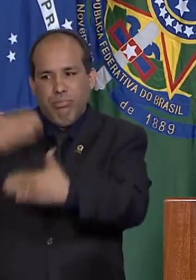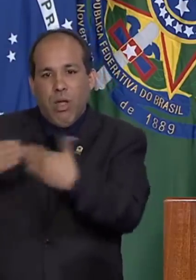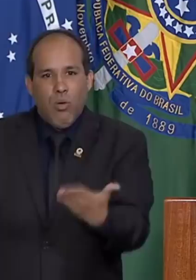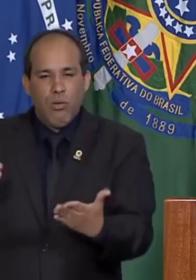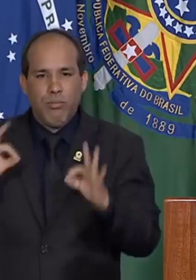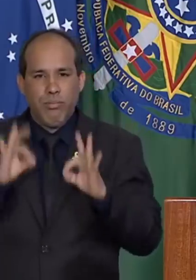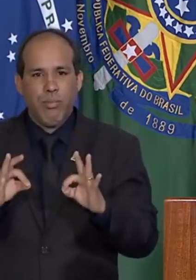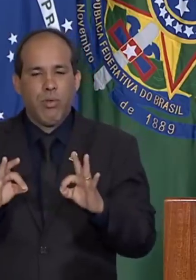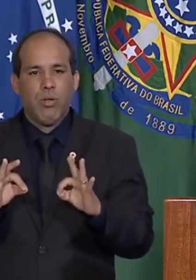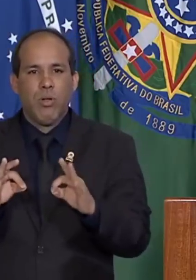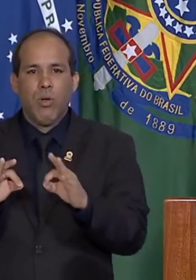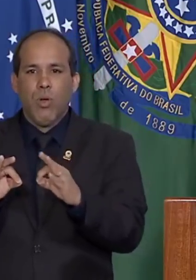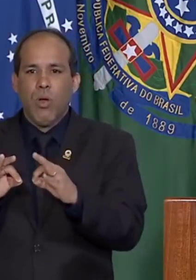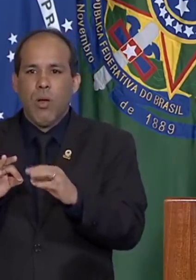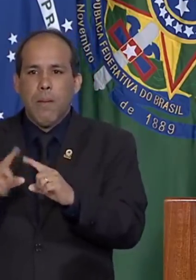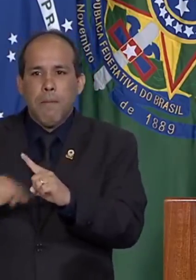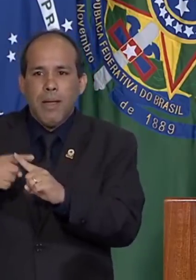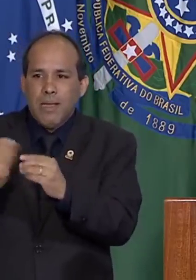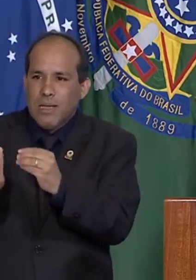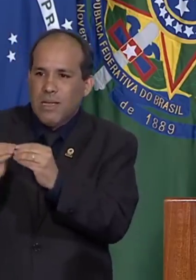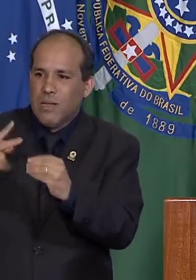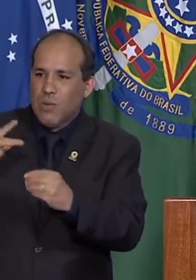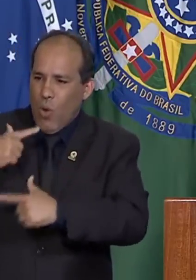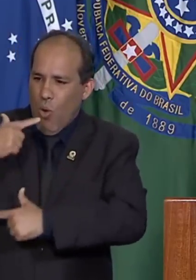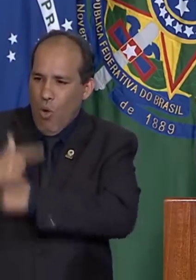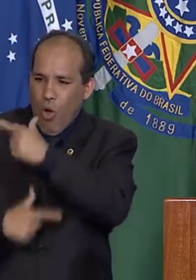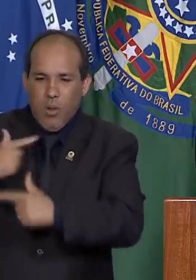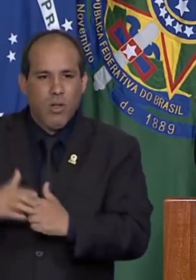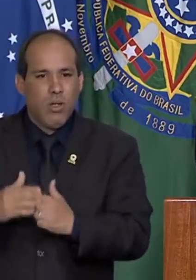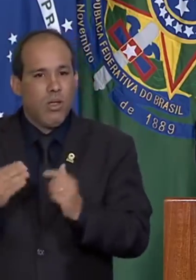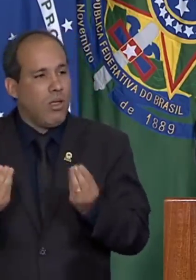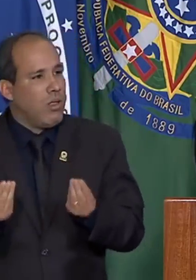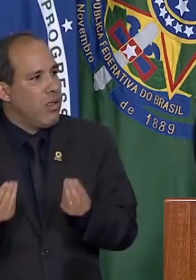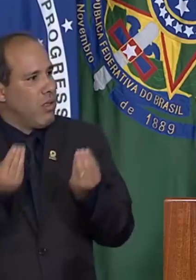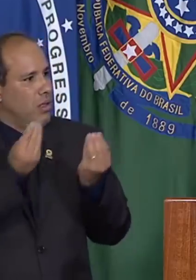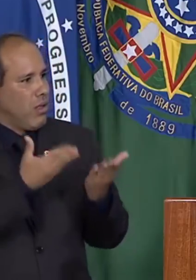estamos complementando a sua obra ao titular